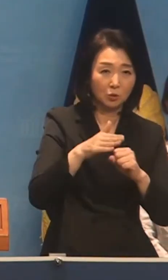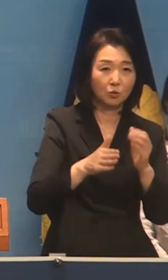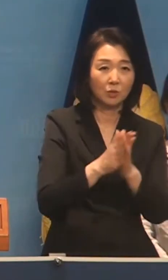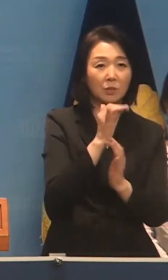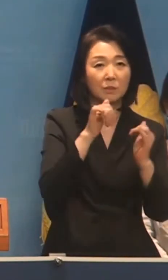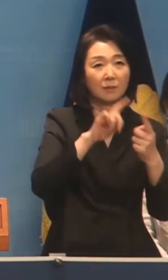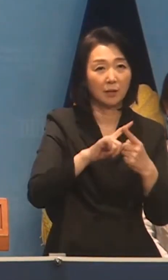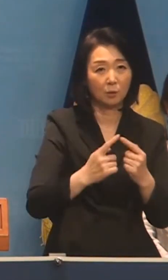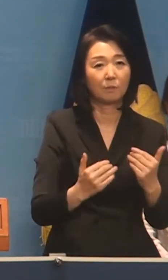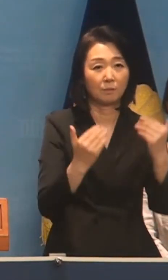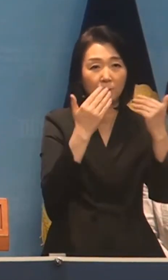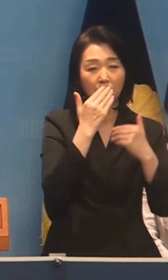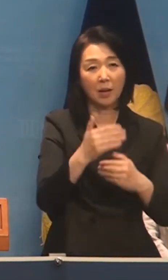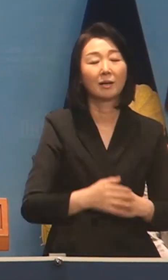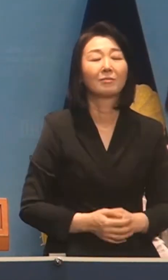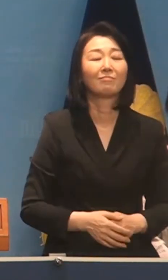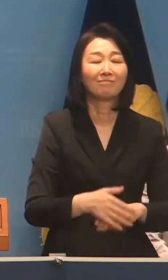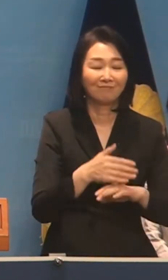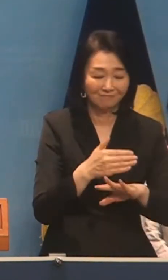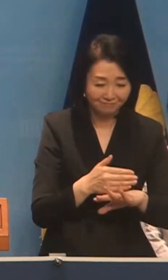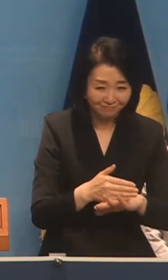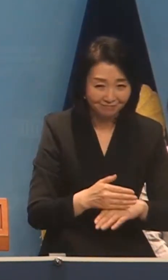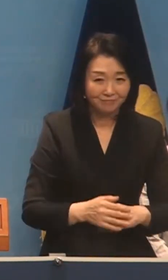키울 수 있습니다. 감사합니다.